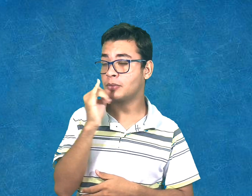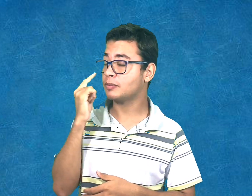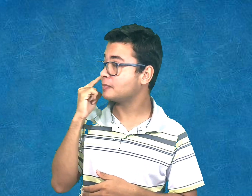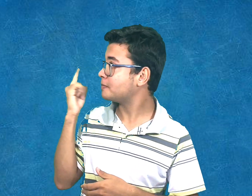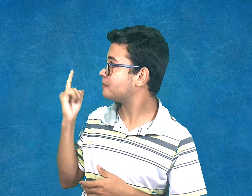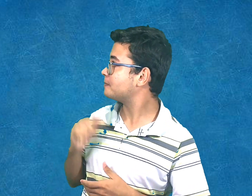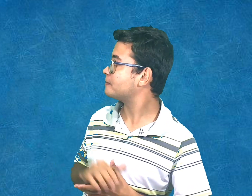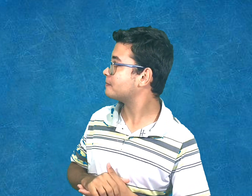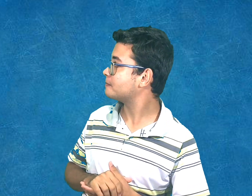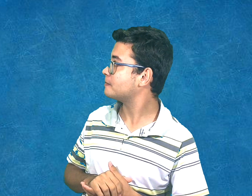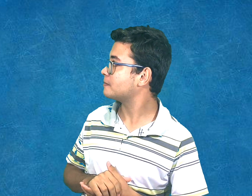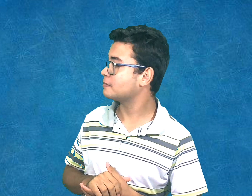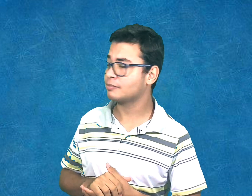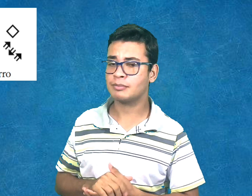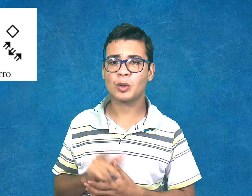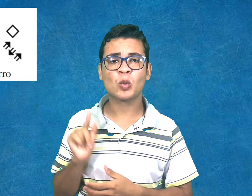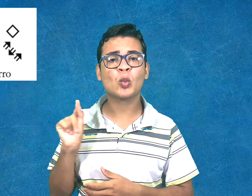que é isso?